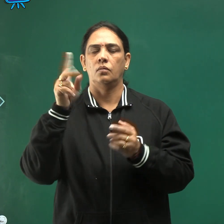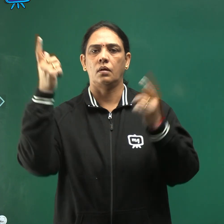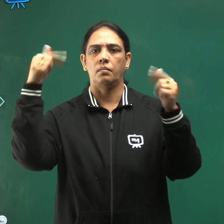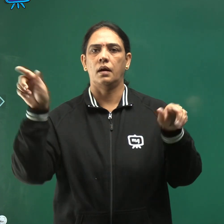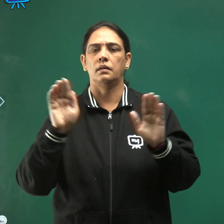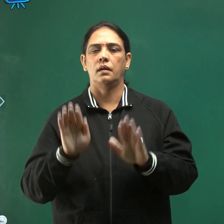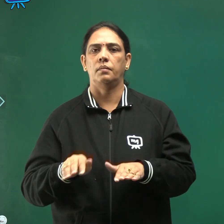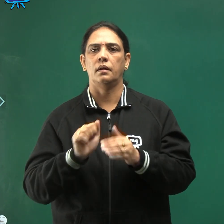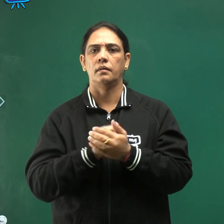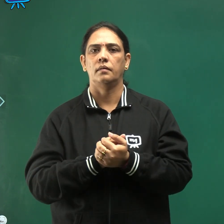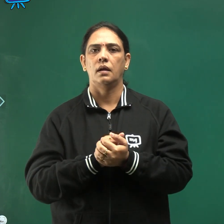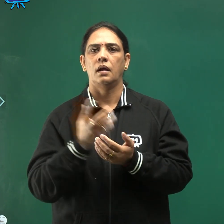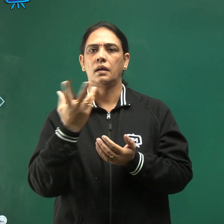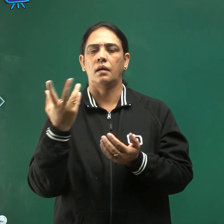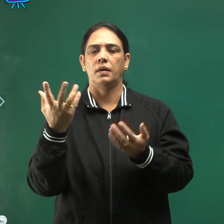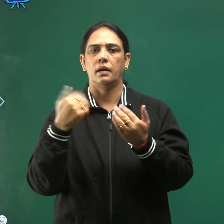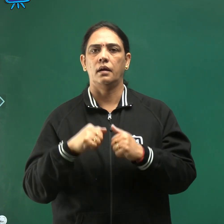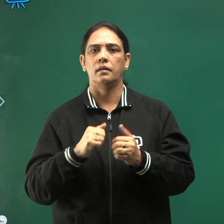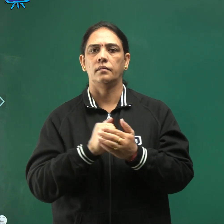देंगे, क्या मिलेगा?